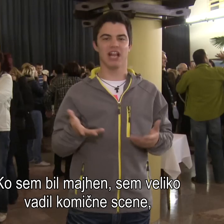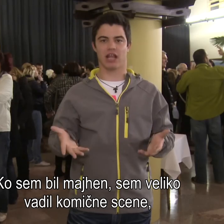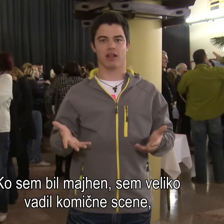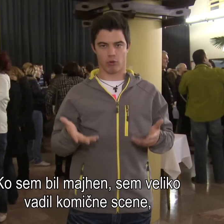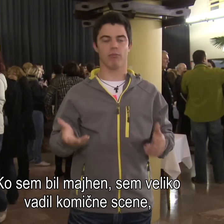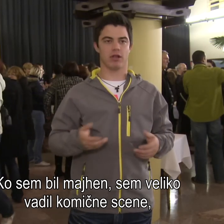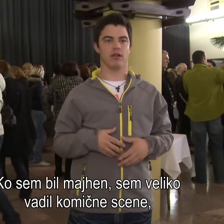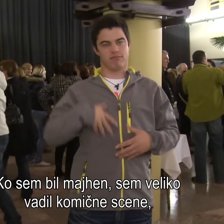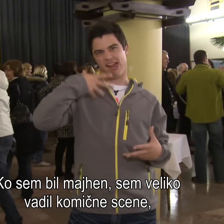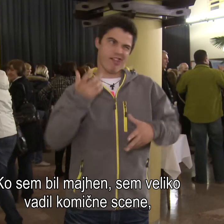Kobi.